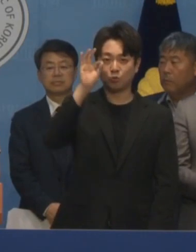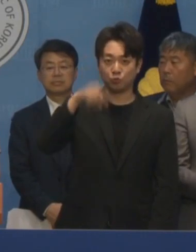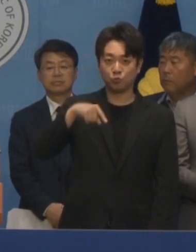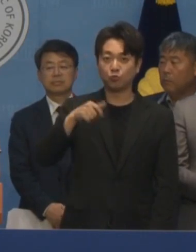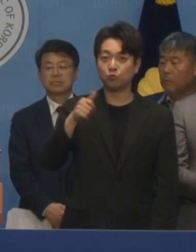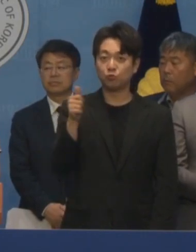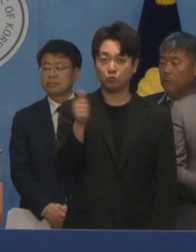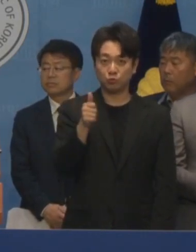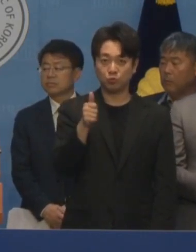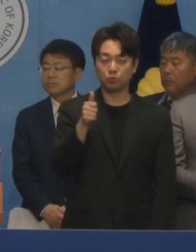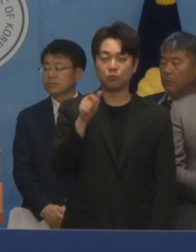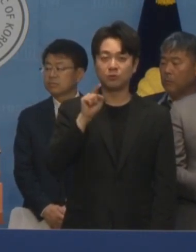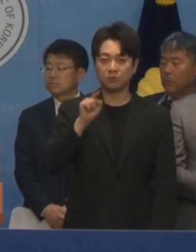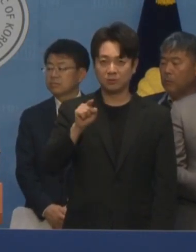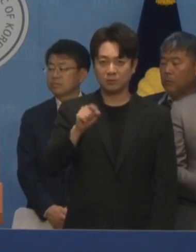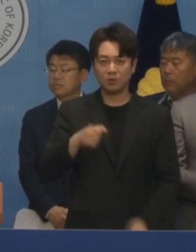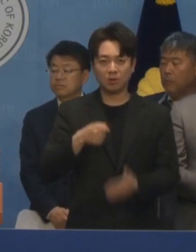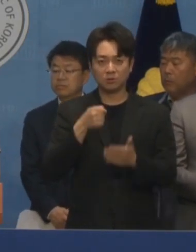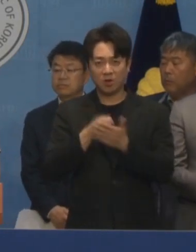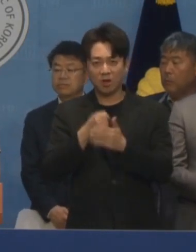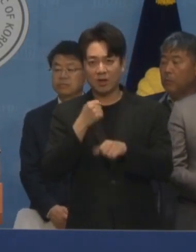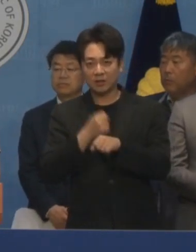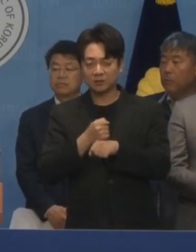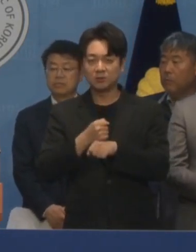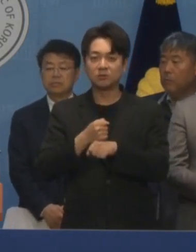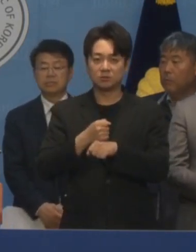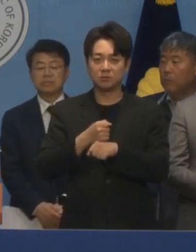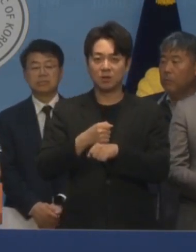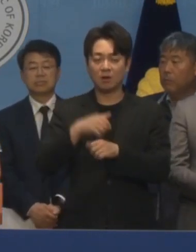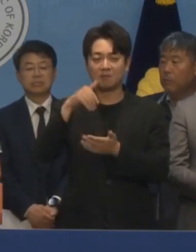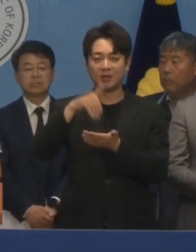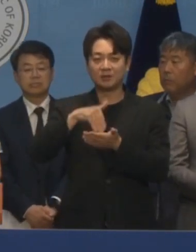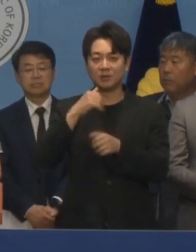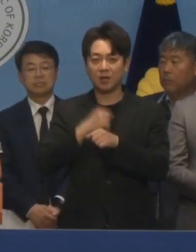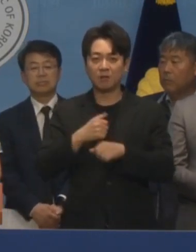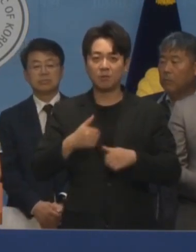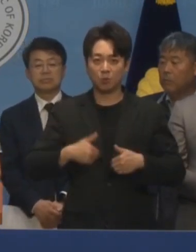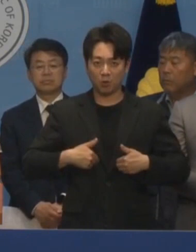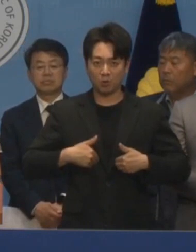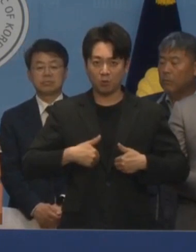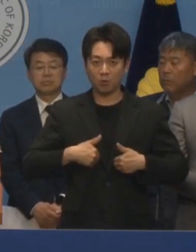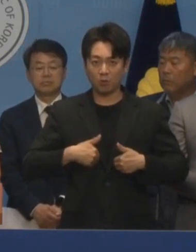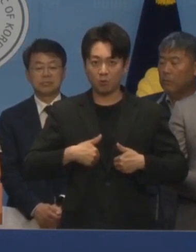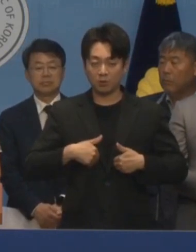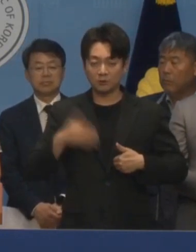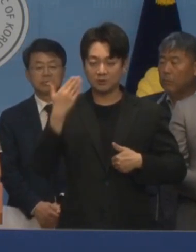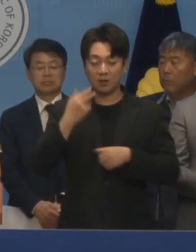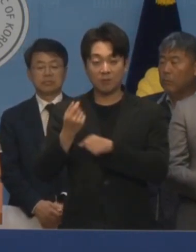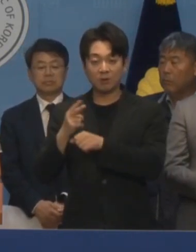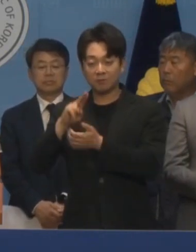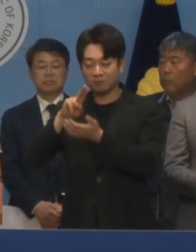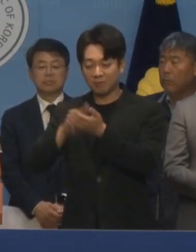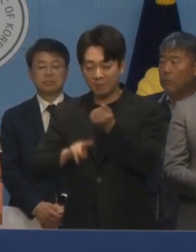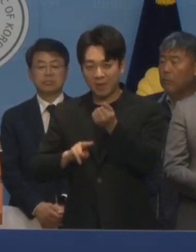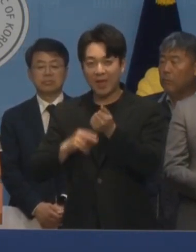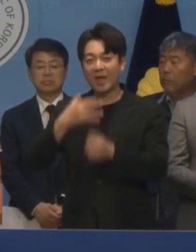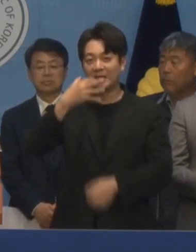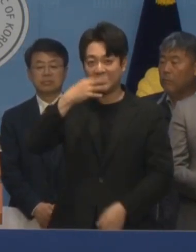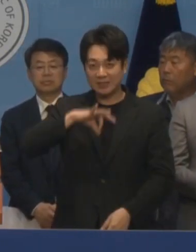박영우 회장은 결자해제의 자세로 몽베르 CC 성능 사업 매각을 통해 얻은 이익을